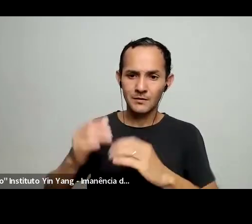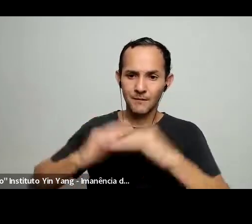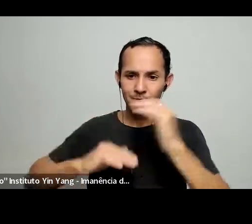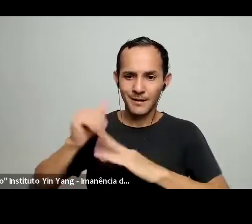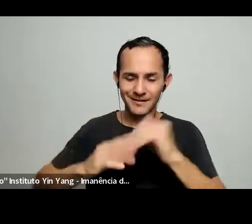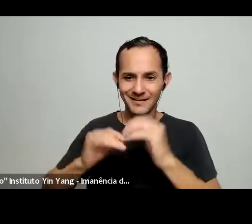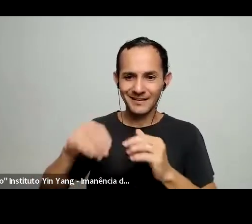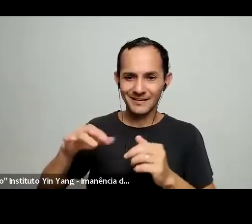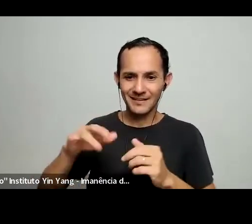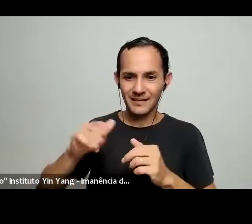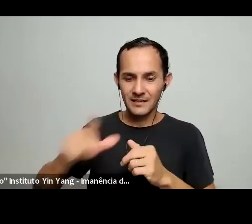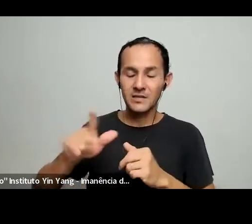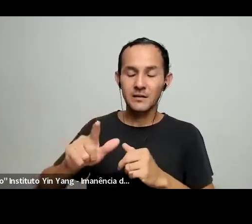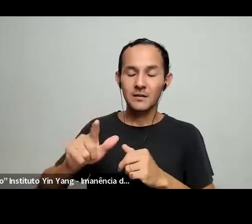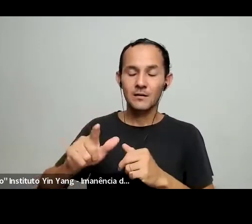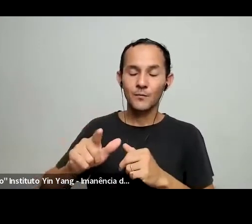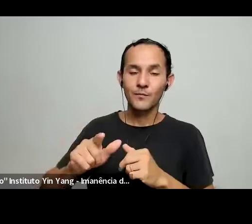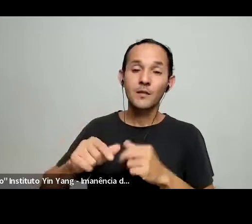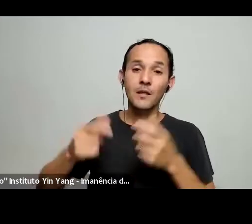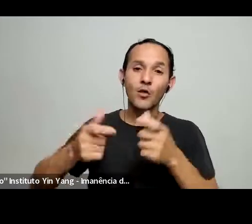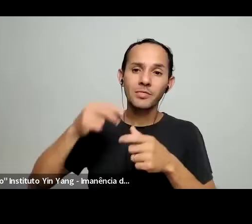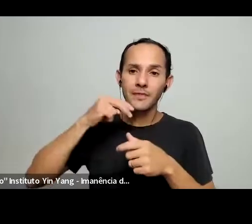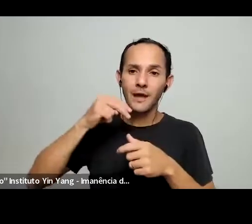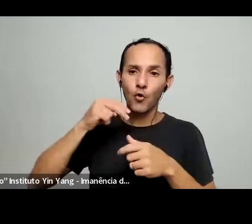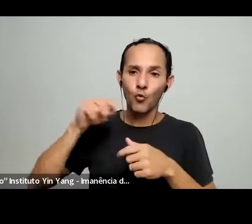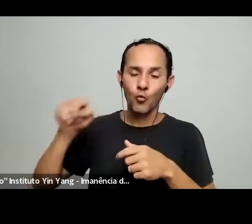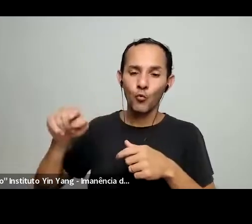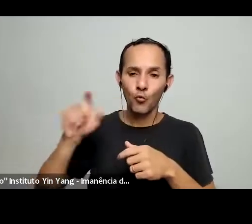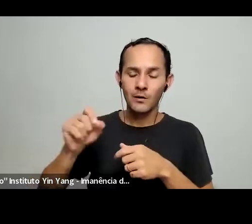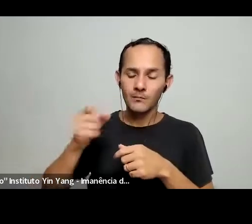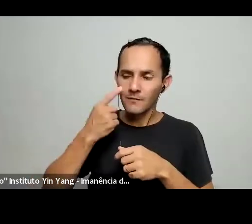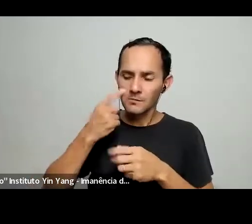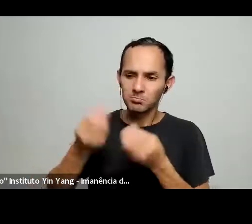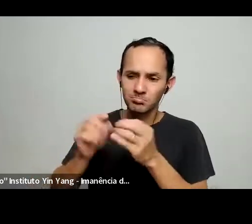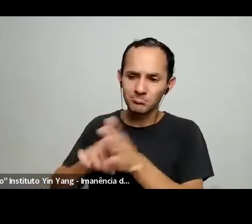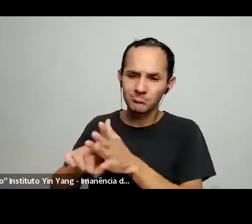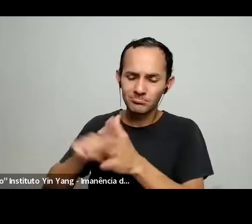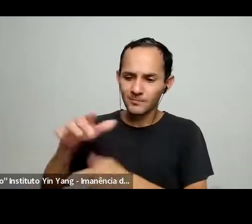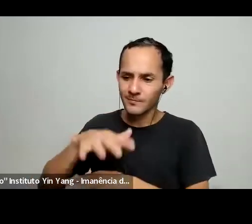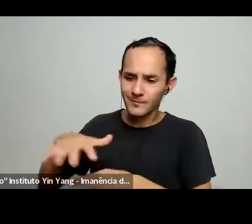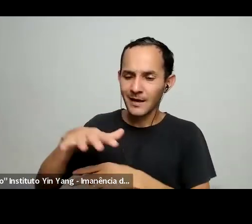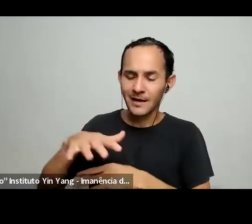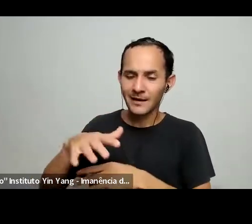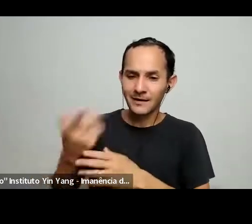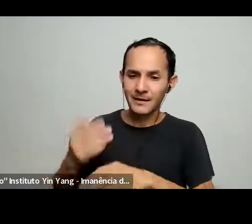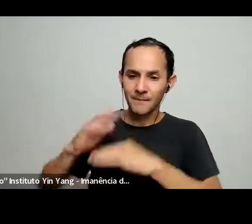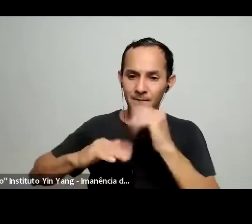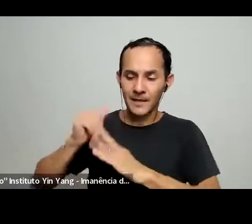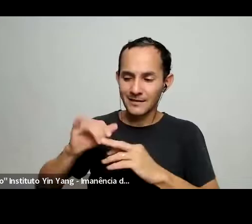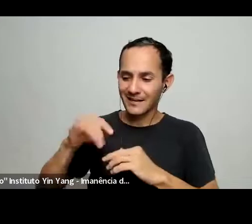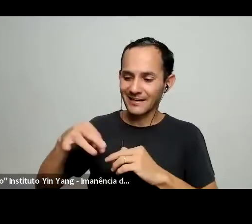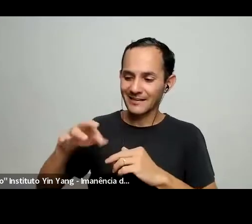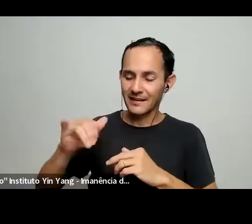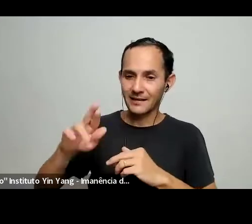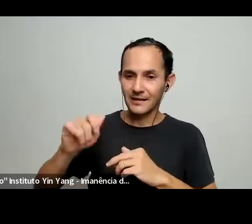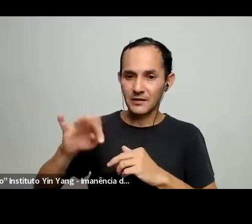em Natal, pensando nessa necessidade de estruturação de pesquisa na área de práticas